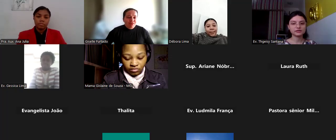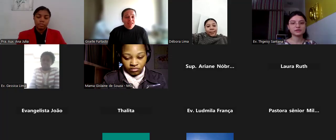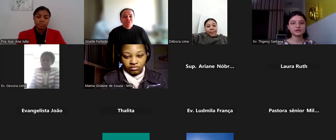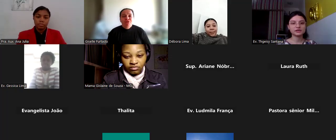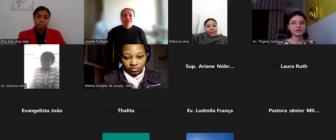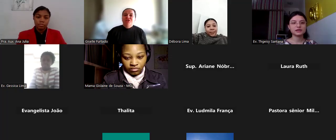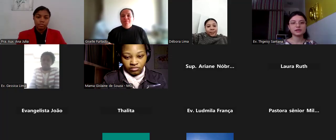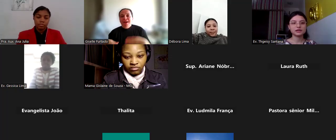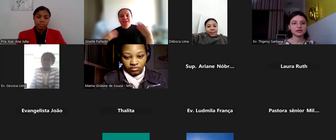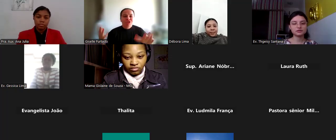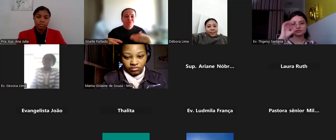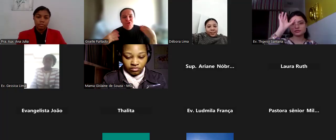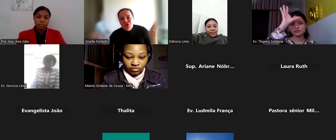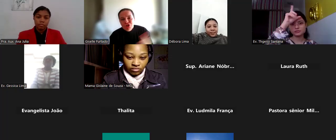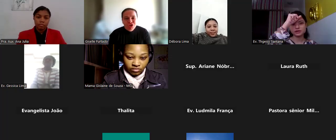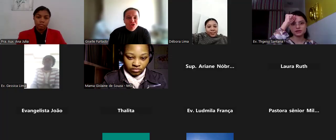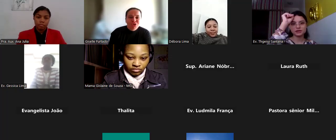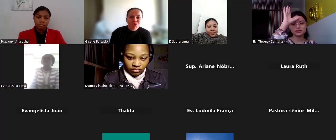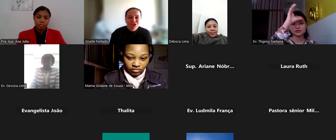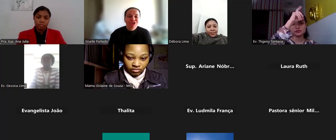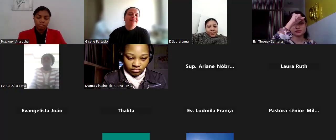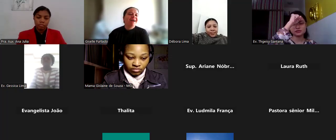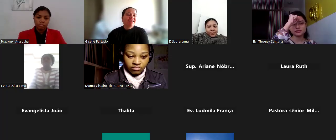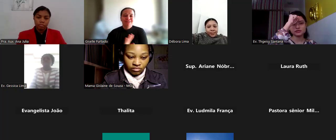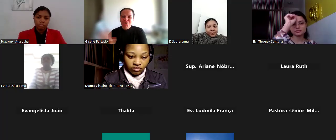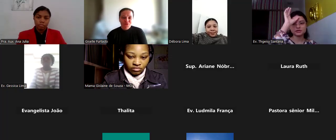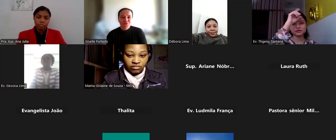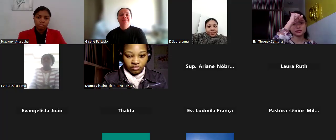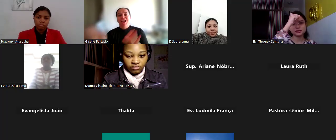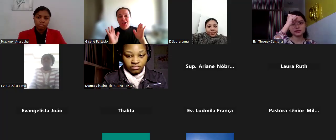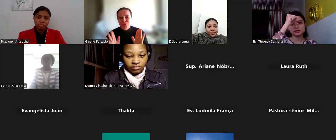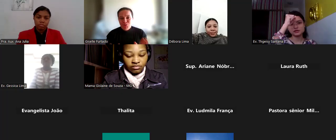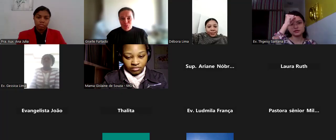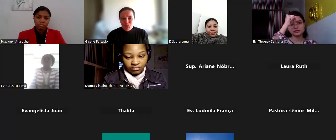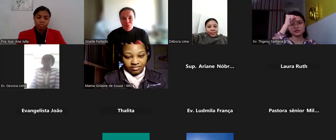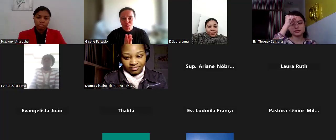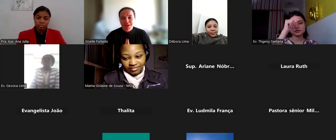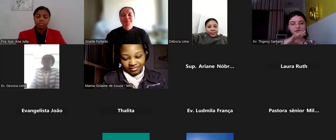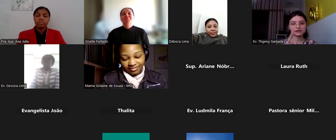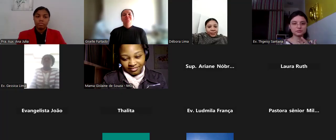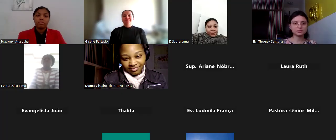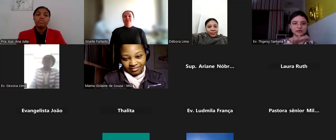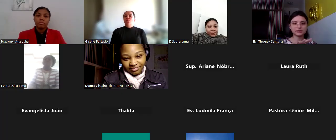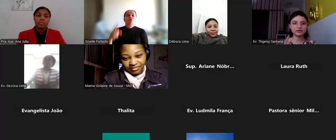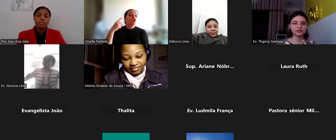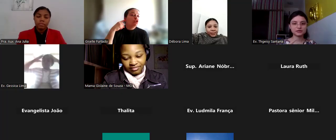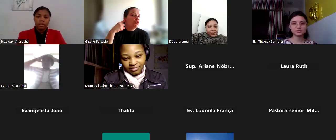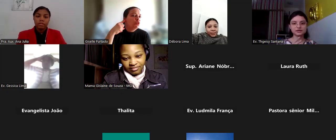Porque se você chamar eles de mudinho, de surdinho, eles não vão gostar. É surdo, tá ok? Então,